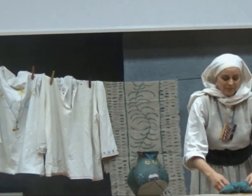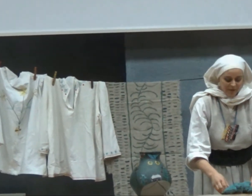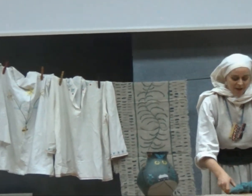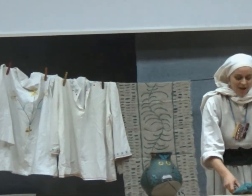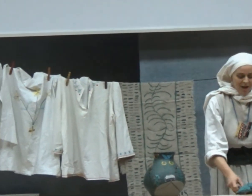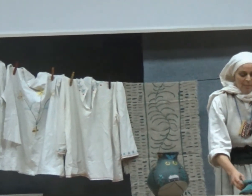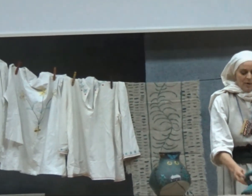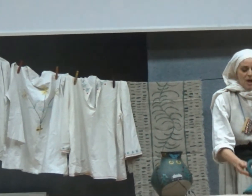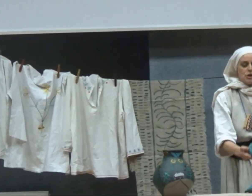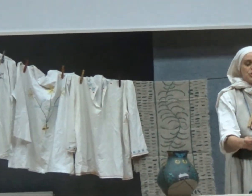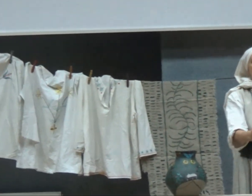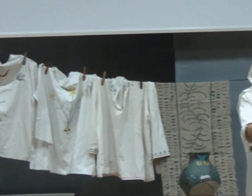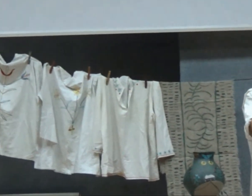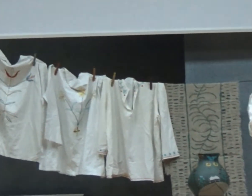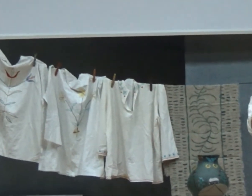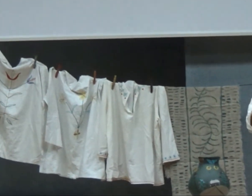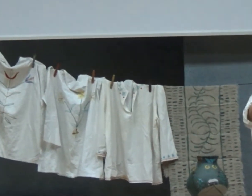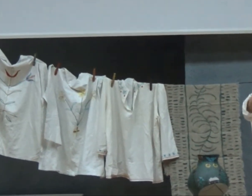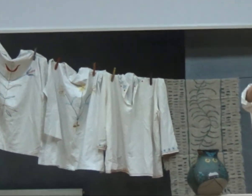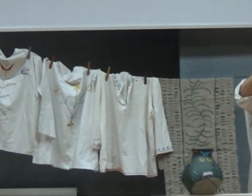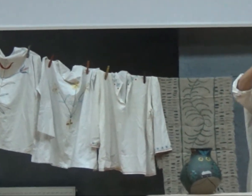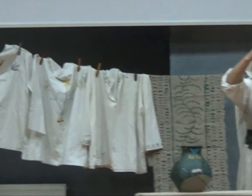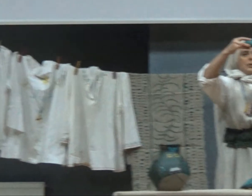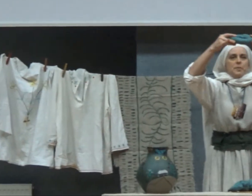giminėlių. Prašau jį